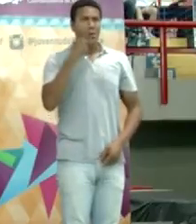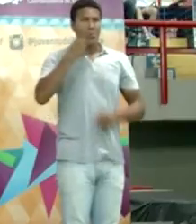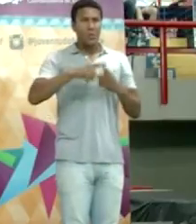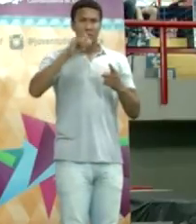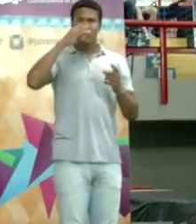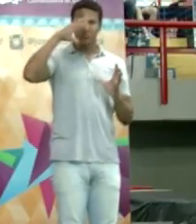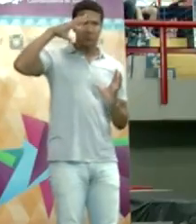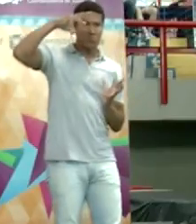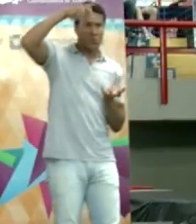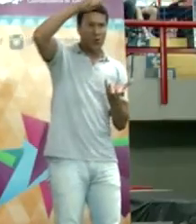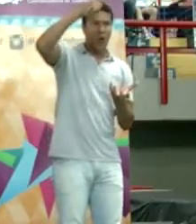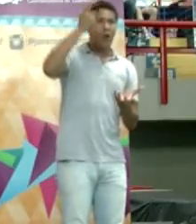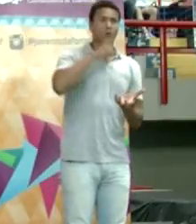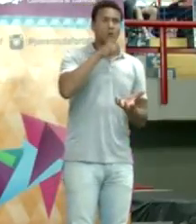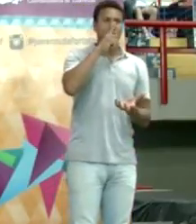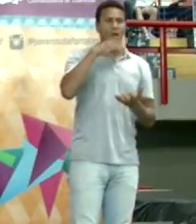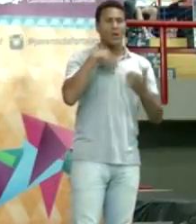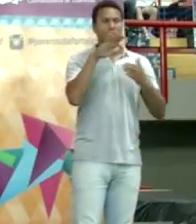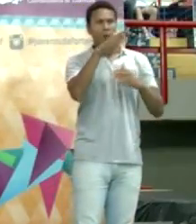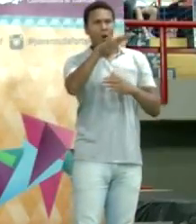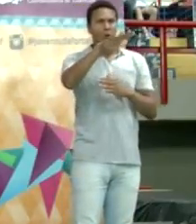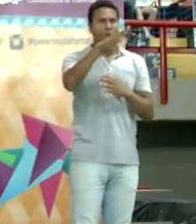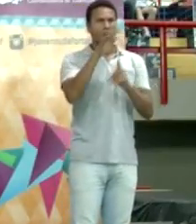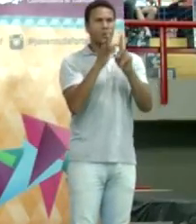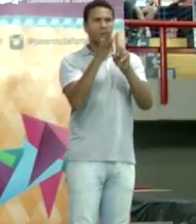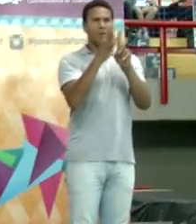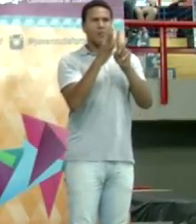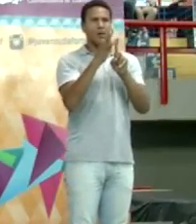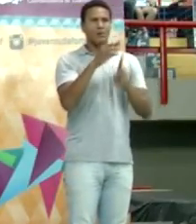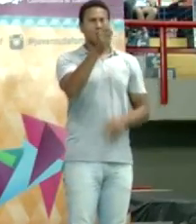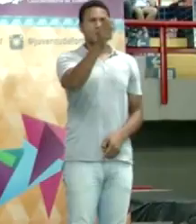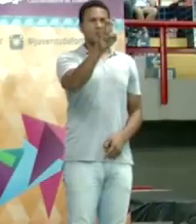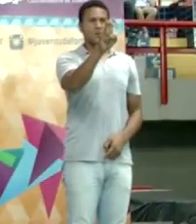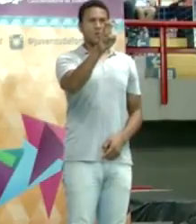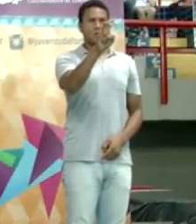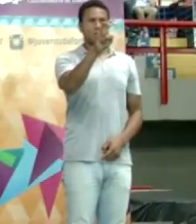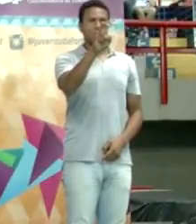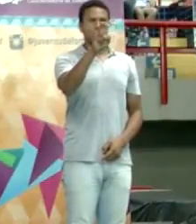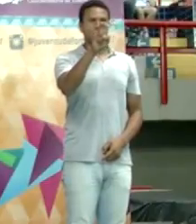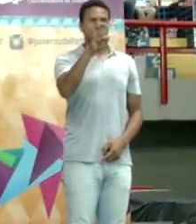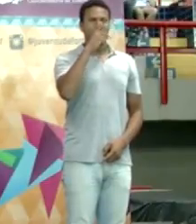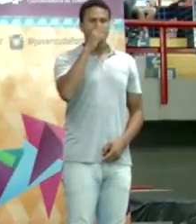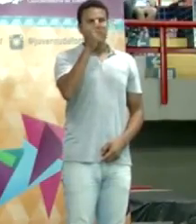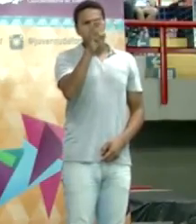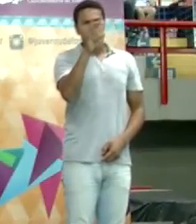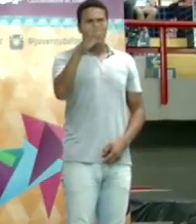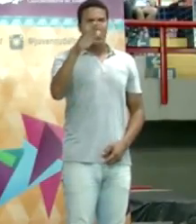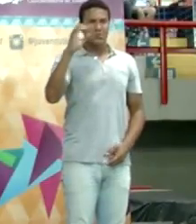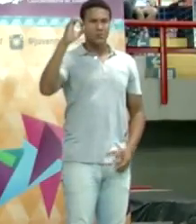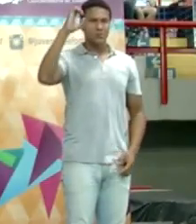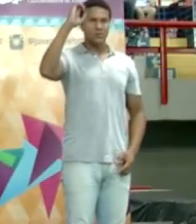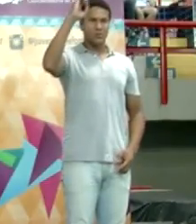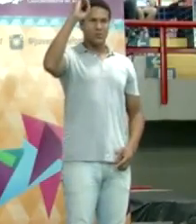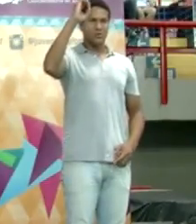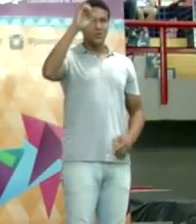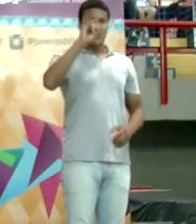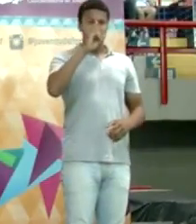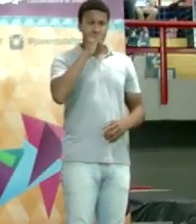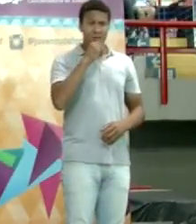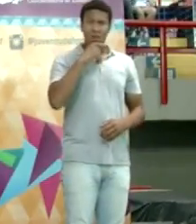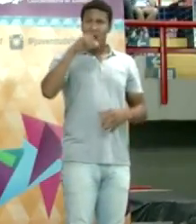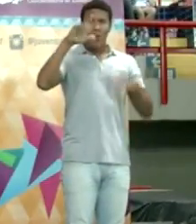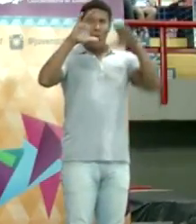do planeta de 15 graus Celsius. Se não tivesse efeito estufa, a temperatura média do planeta